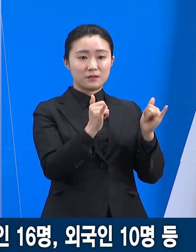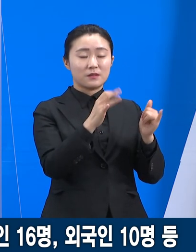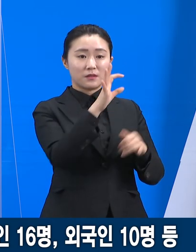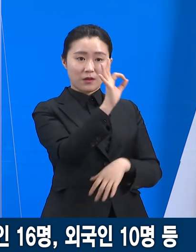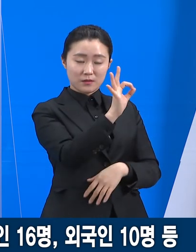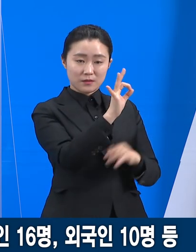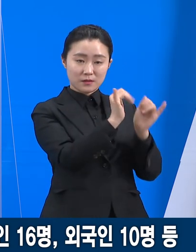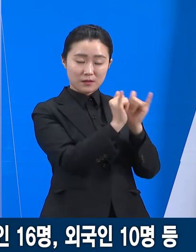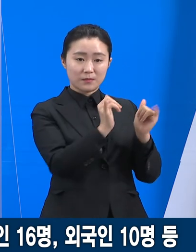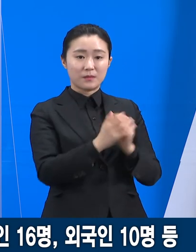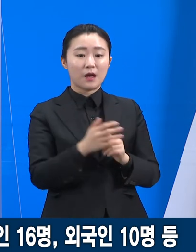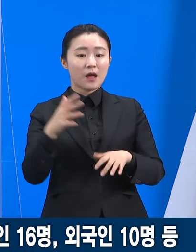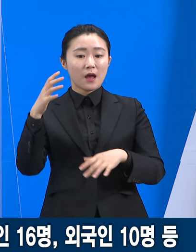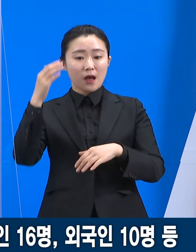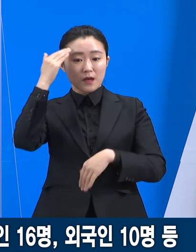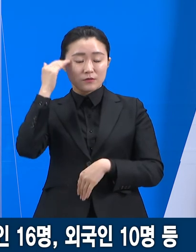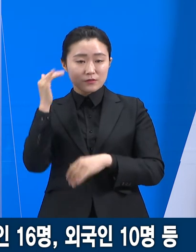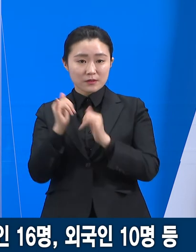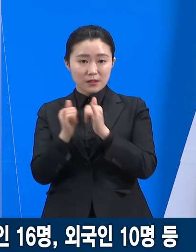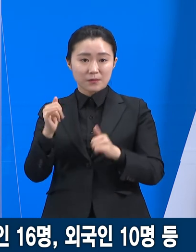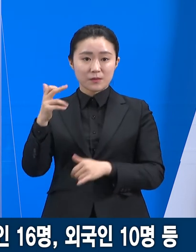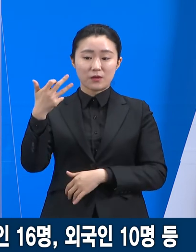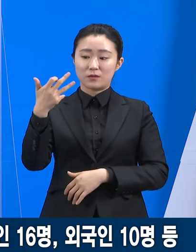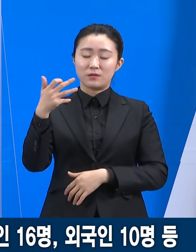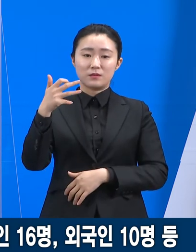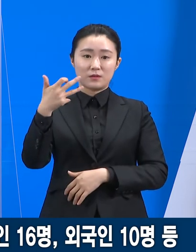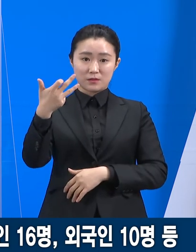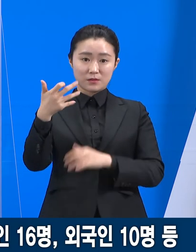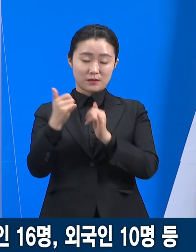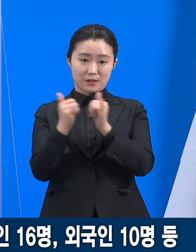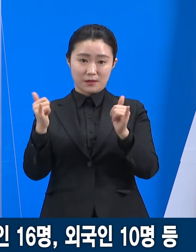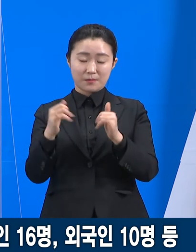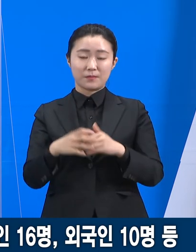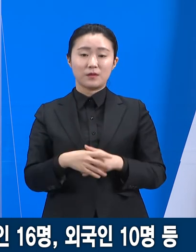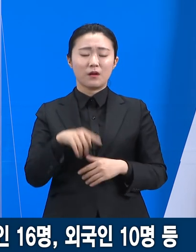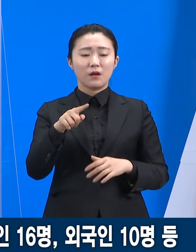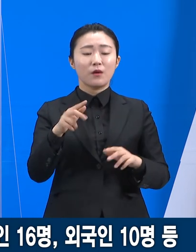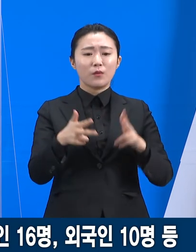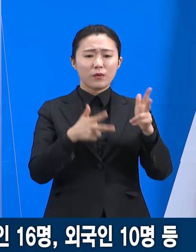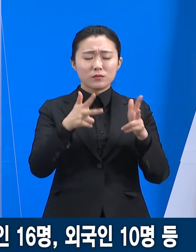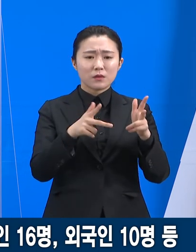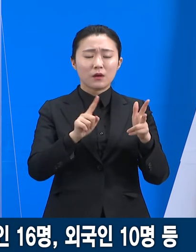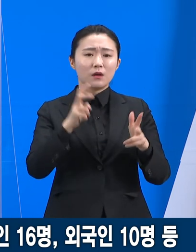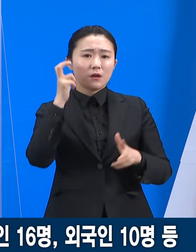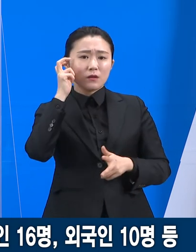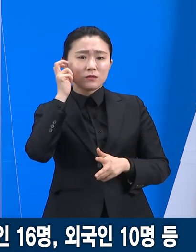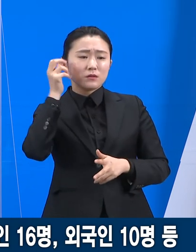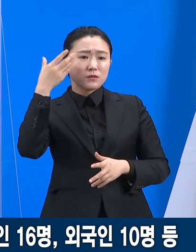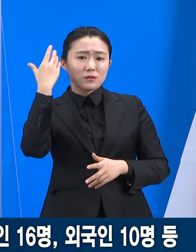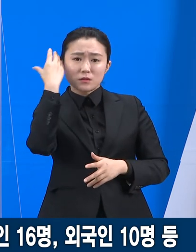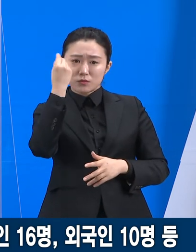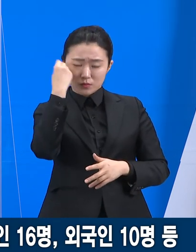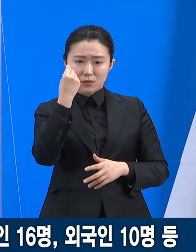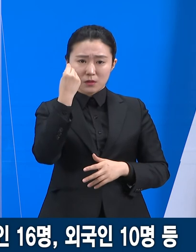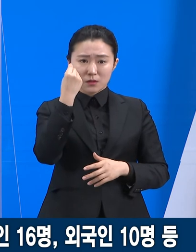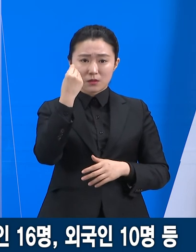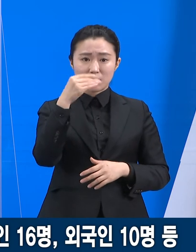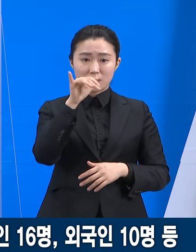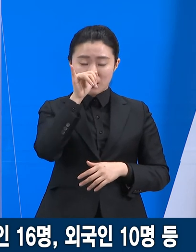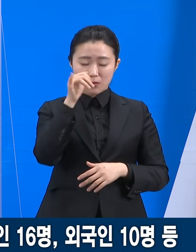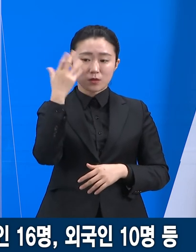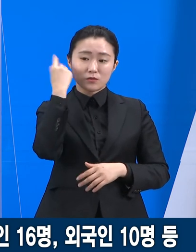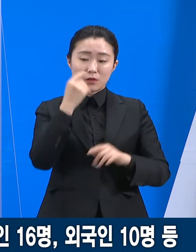26명입니다. 해당 사업장은 기숙사를 운영하고 있었으며, 기숙사에서 생활하던 외국인 근로자